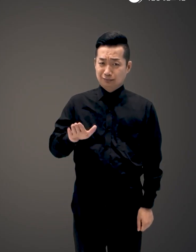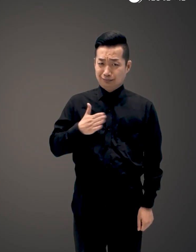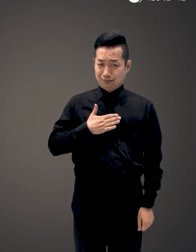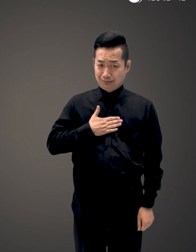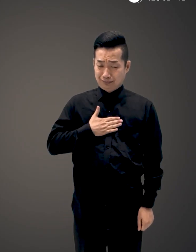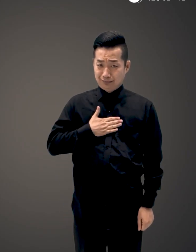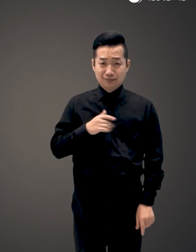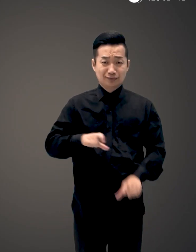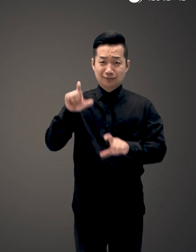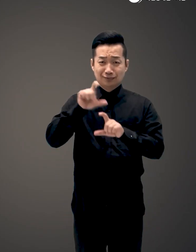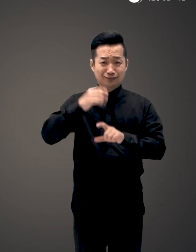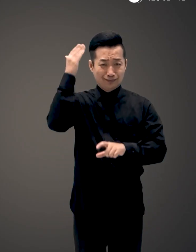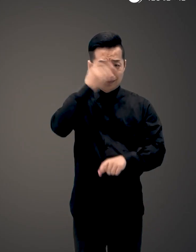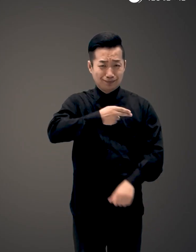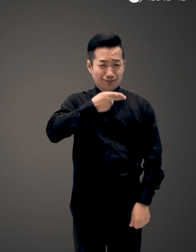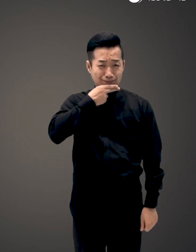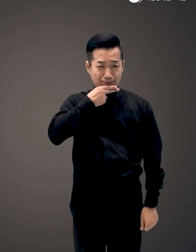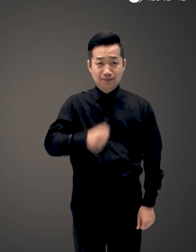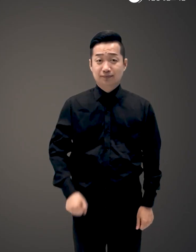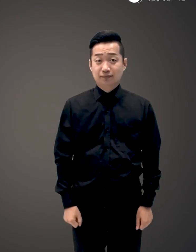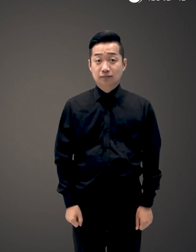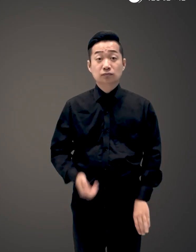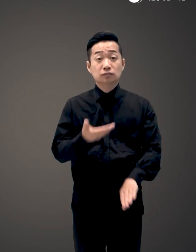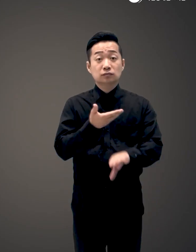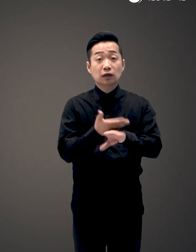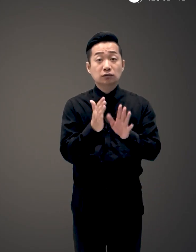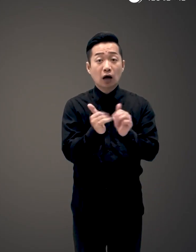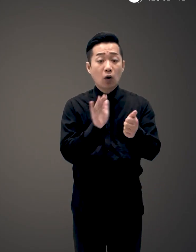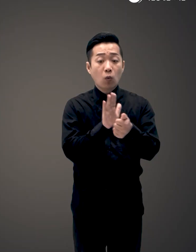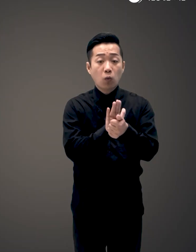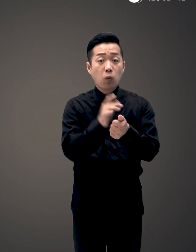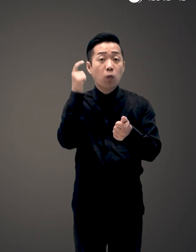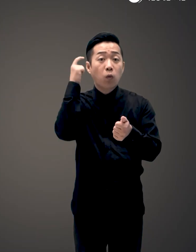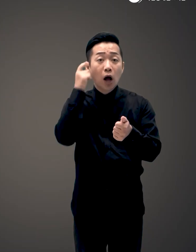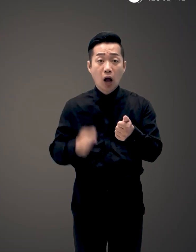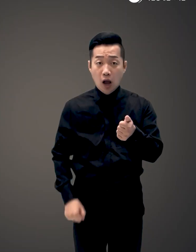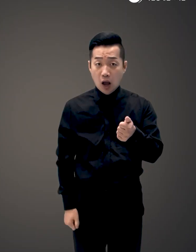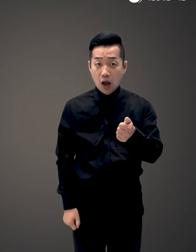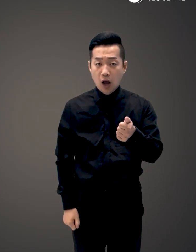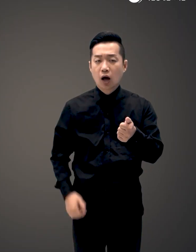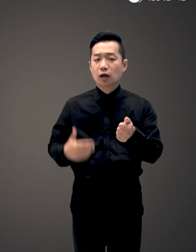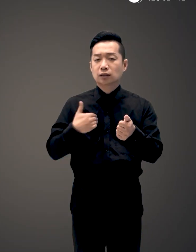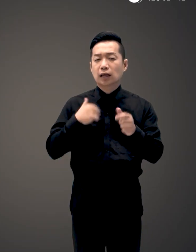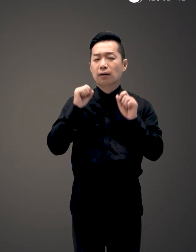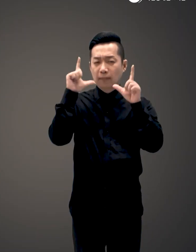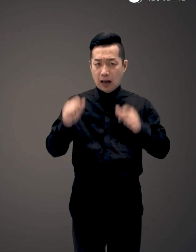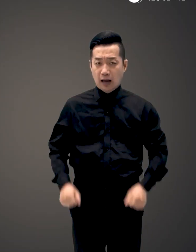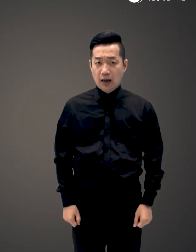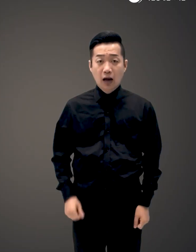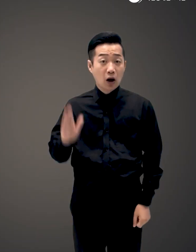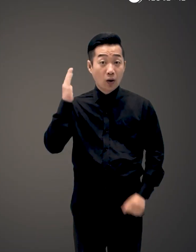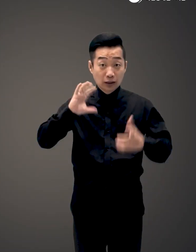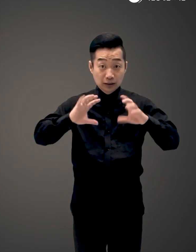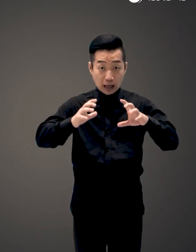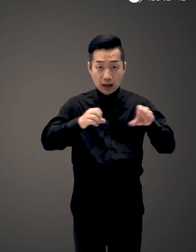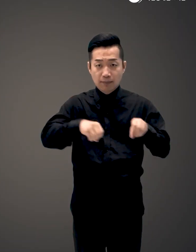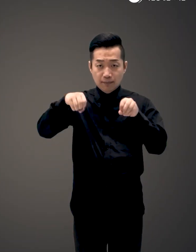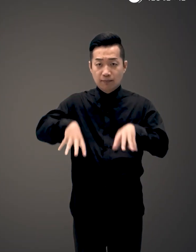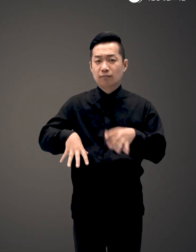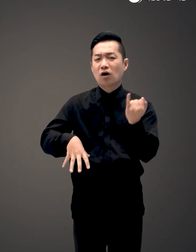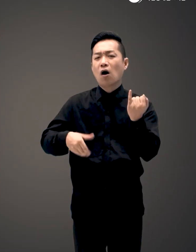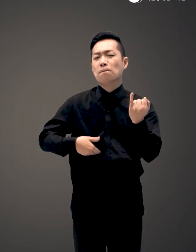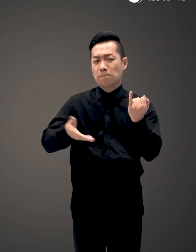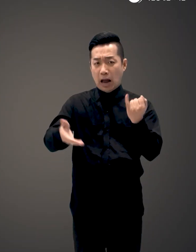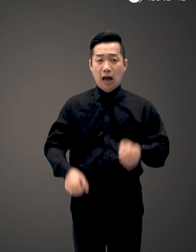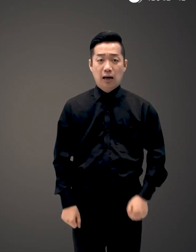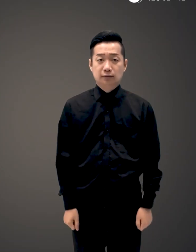하지만 나는 더 이상 순수하지 않다. 왜 다른 사람을 도와야 하지? 난 깨달았어. 이 시대의 마녀는 필요